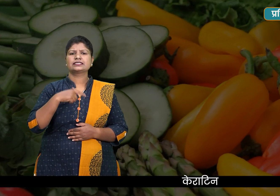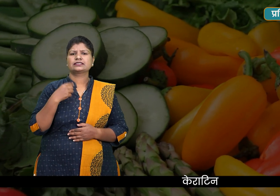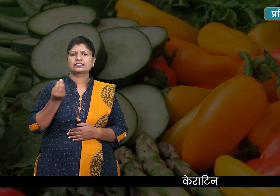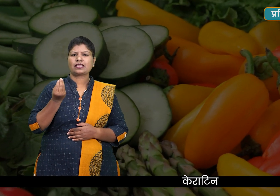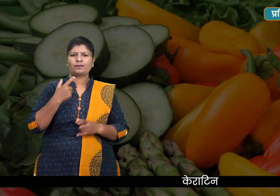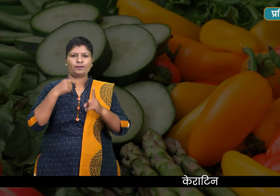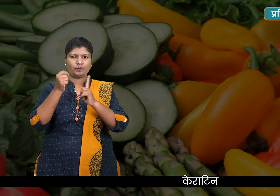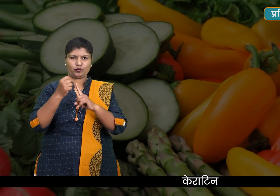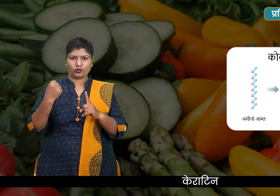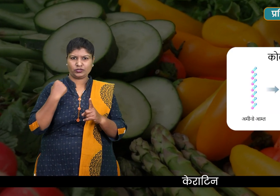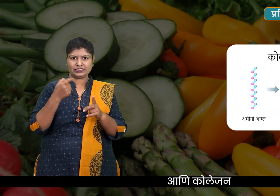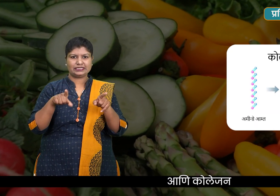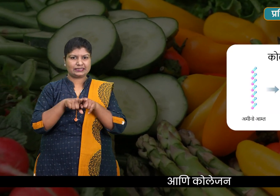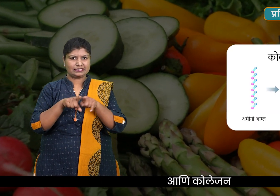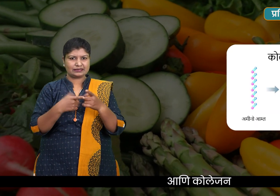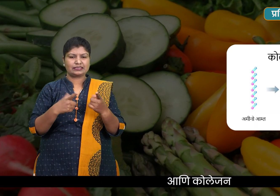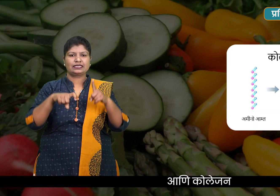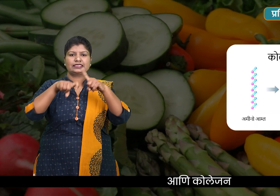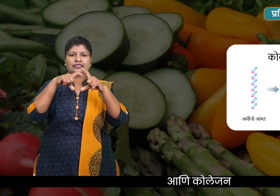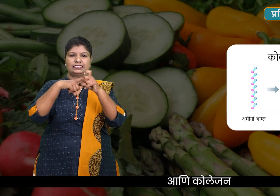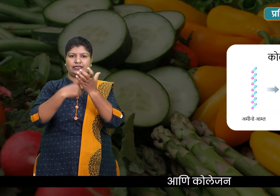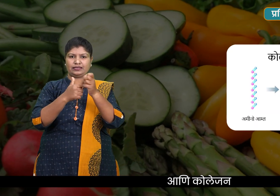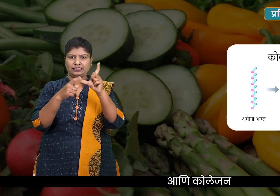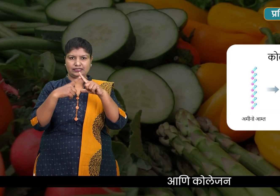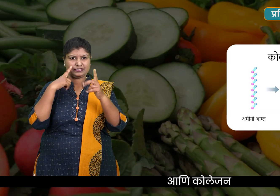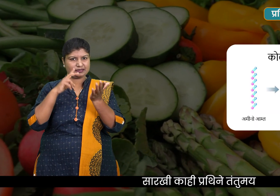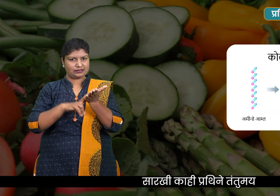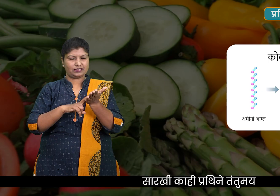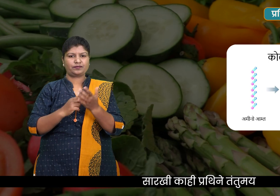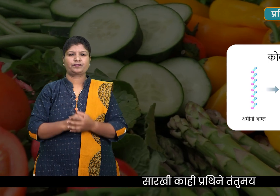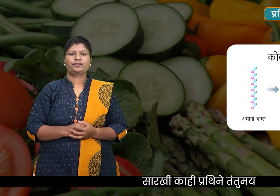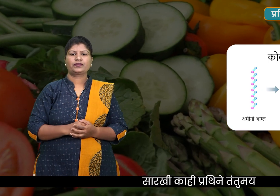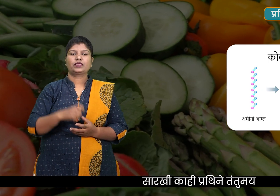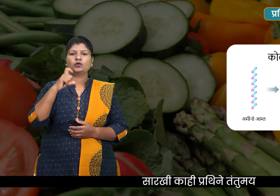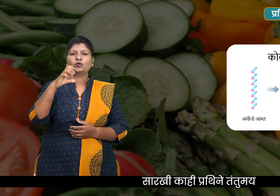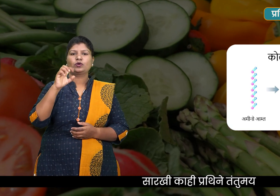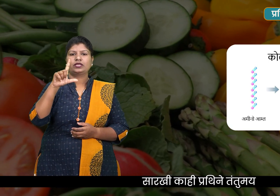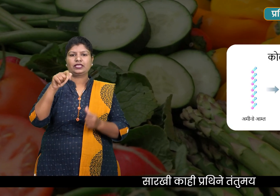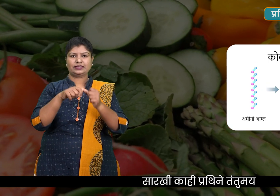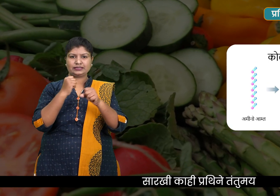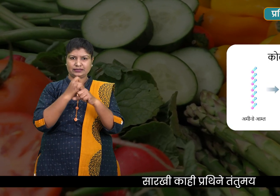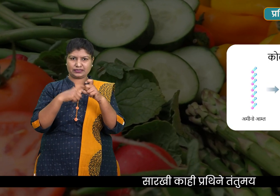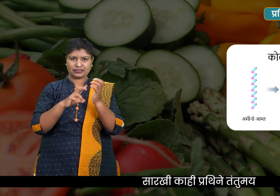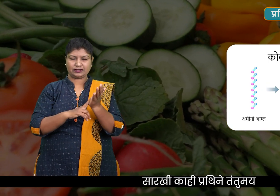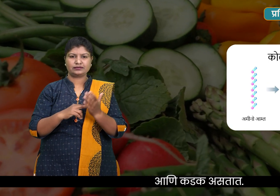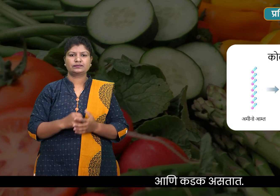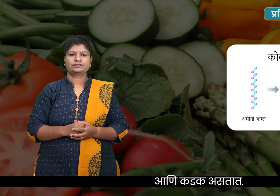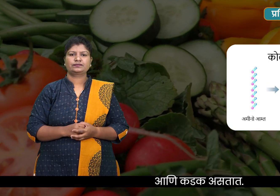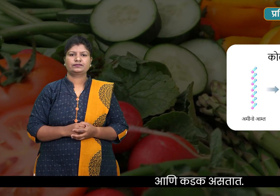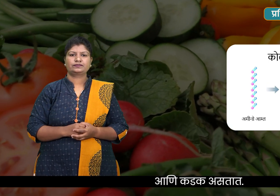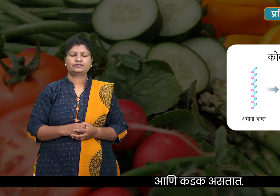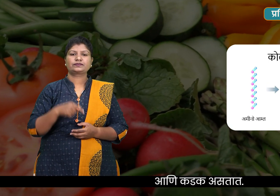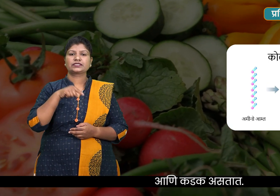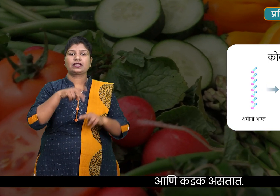केराटिन आणि कोलेजन सारखी काही प्रथिने तंतुमय आणि